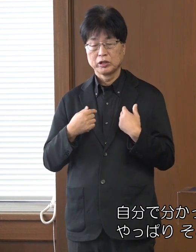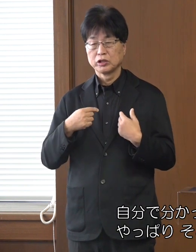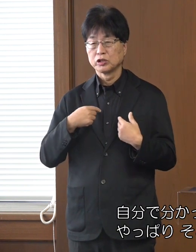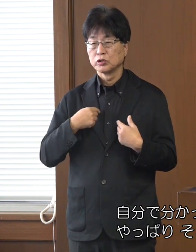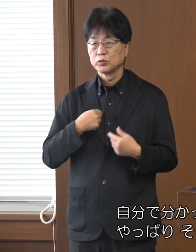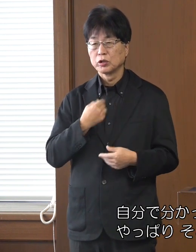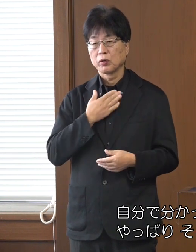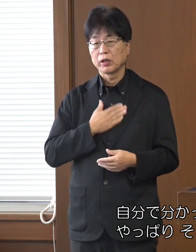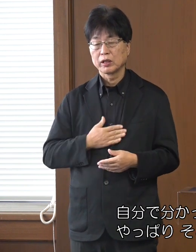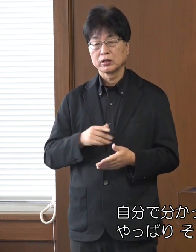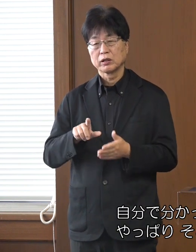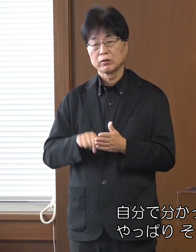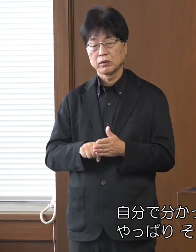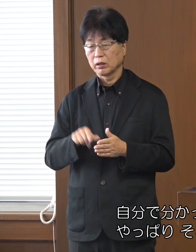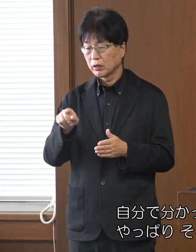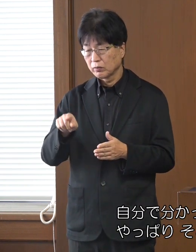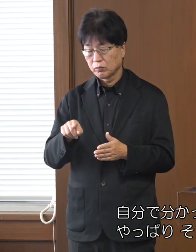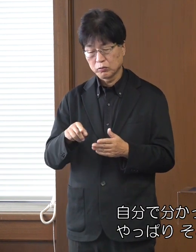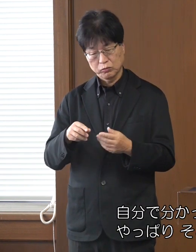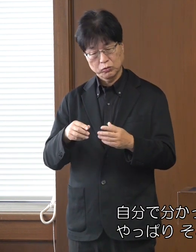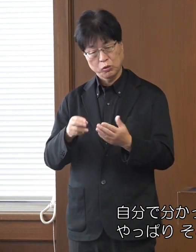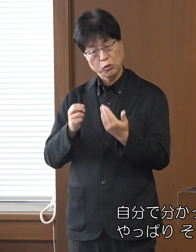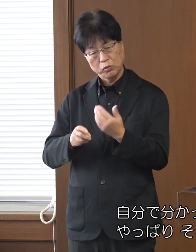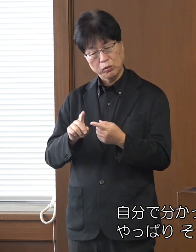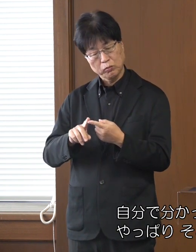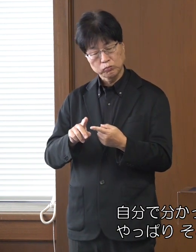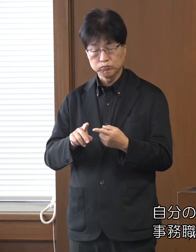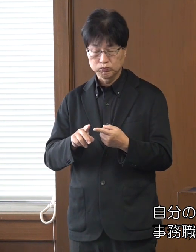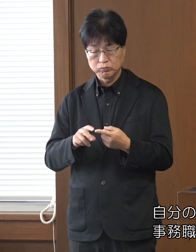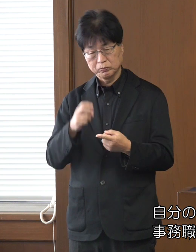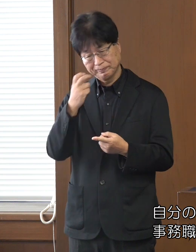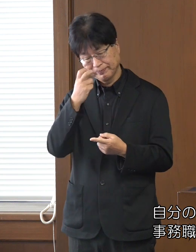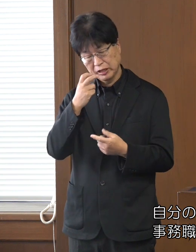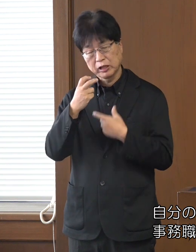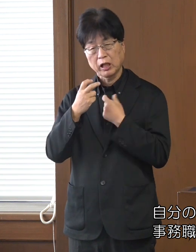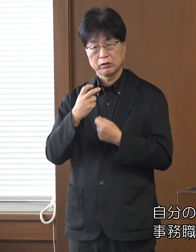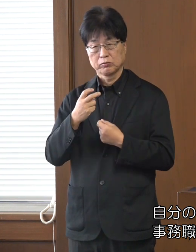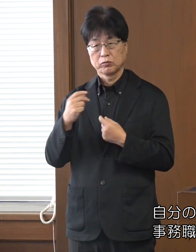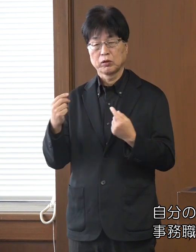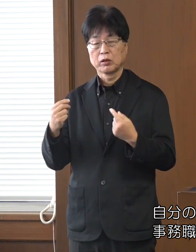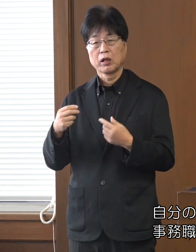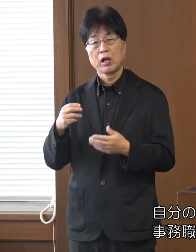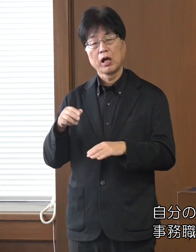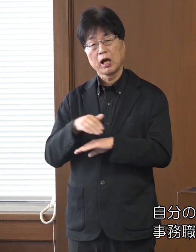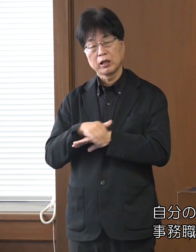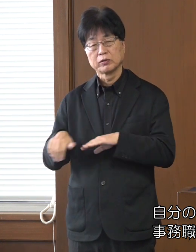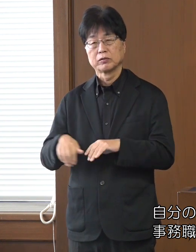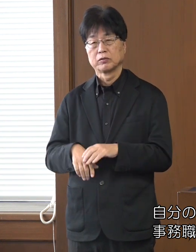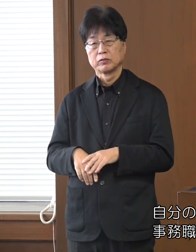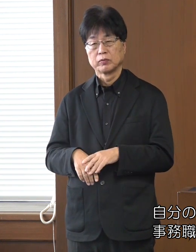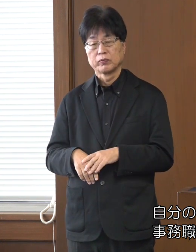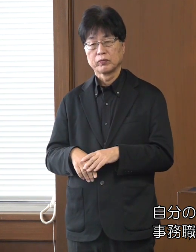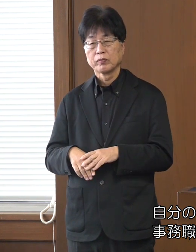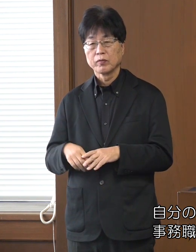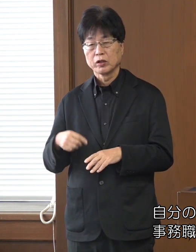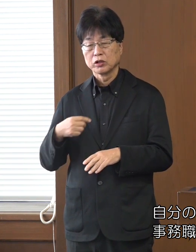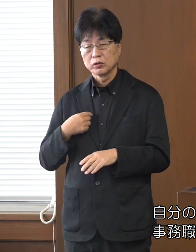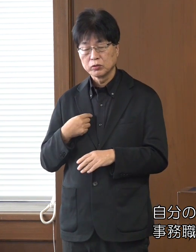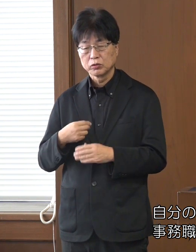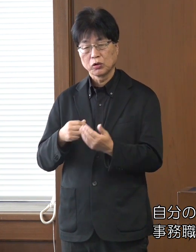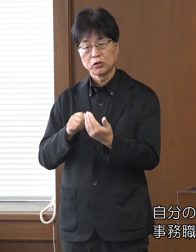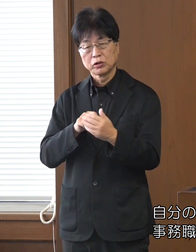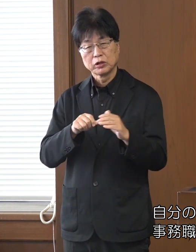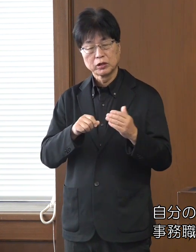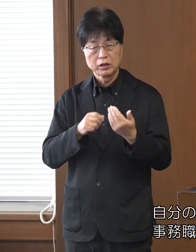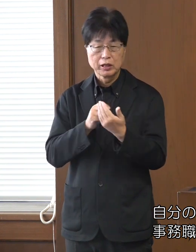ていたらやっぱそこチェックしたくなるし、自分の関係者、まあ、秘書をはじめ、事務職員に